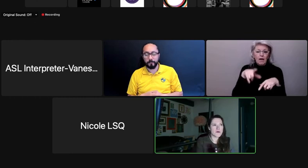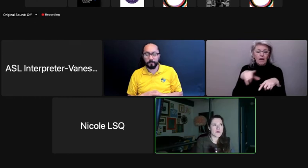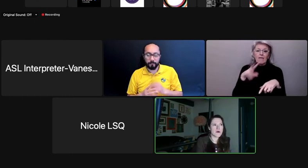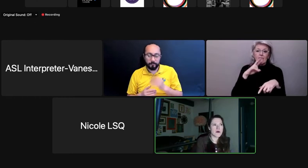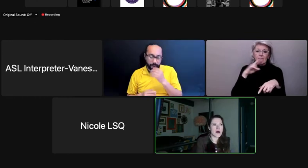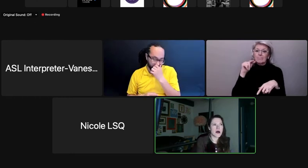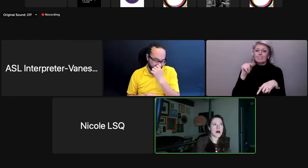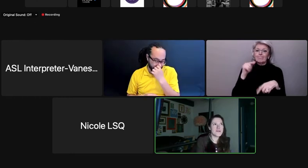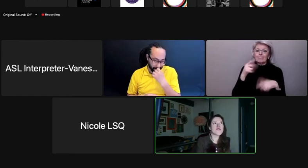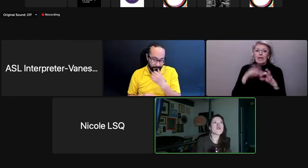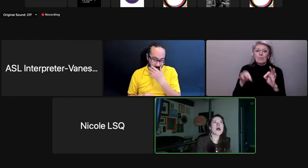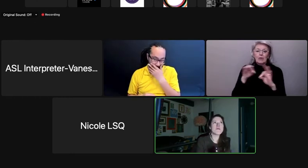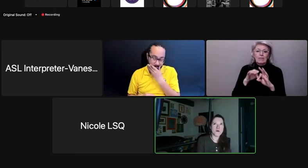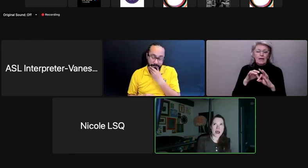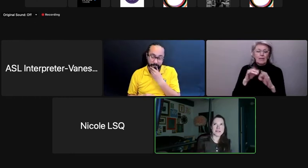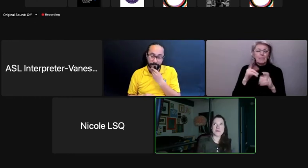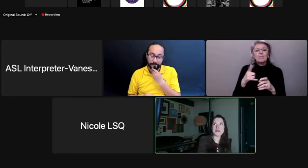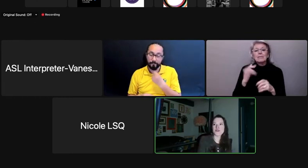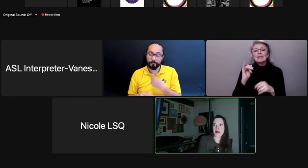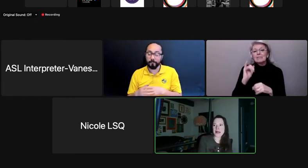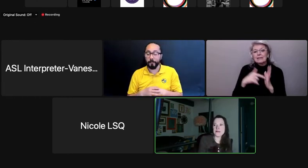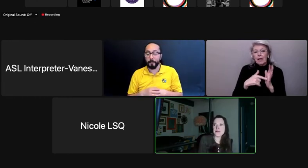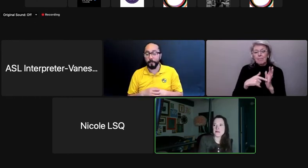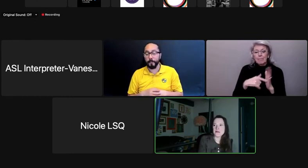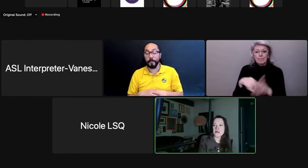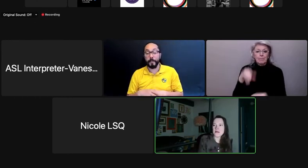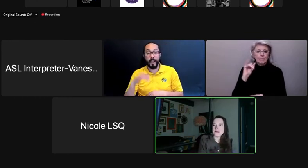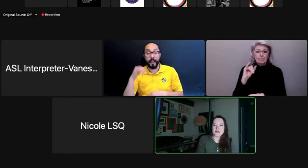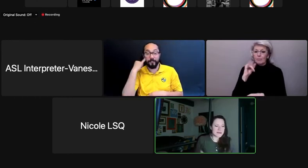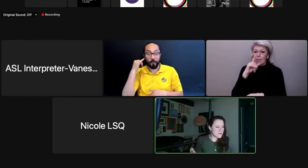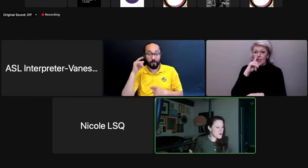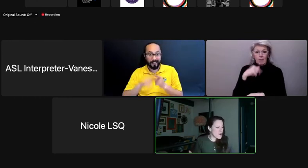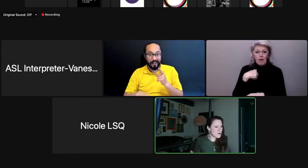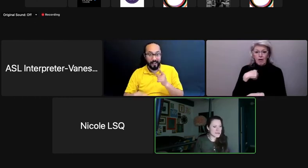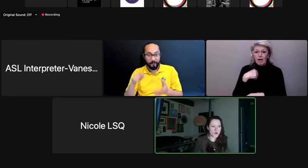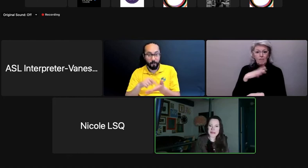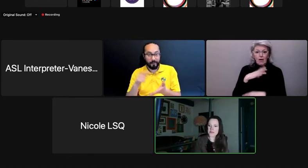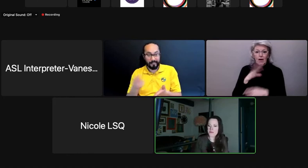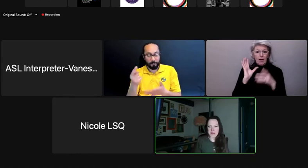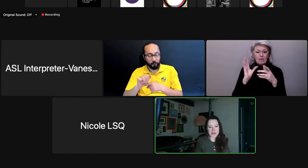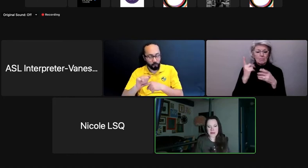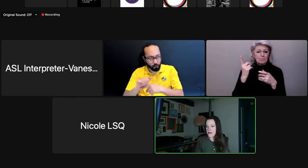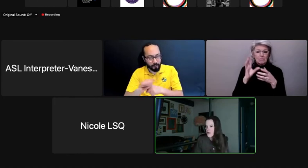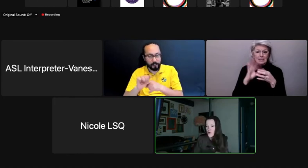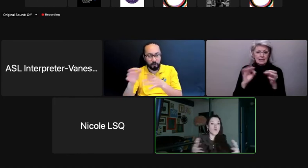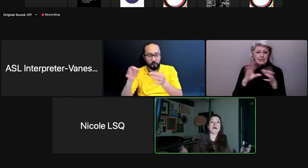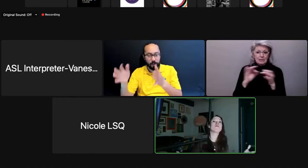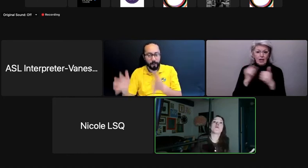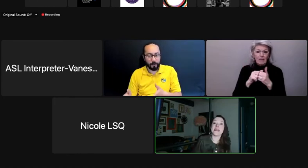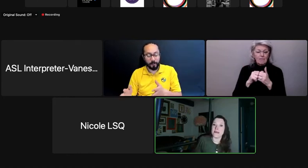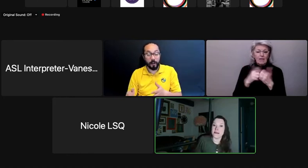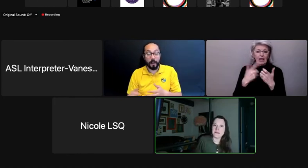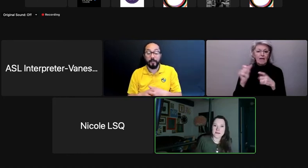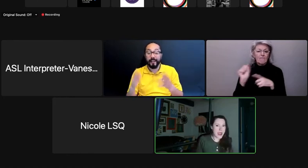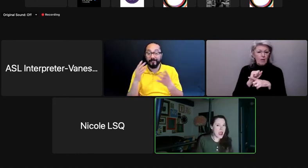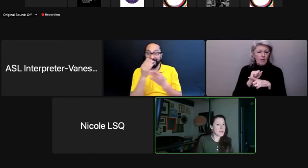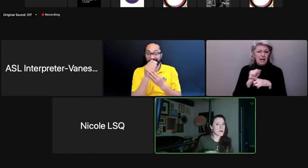importante par exemple si on ne peut pas avoir un descripteur avec une formation